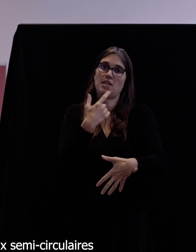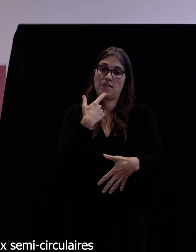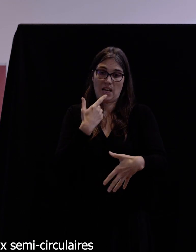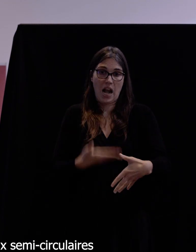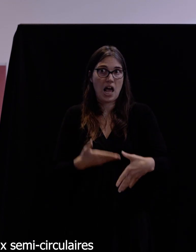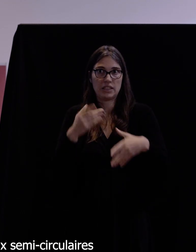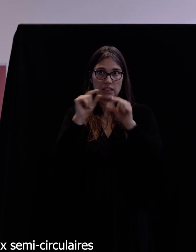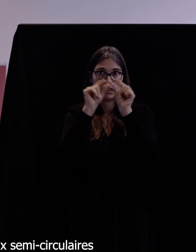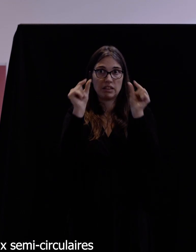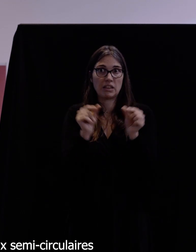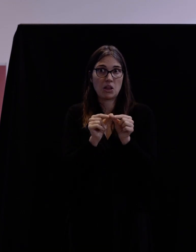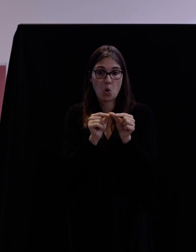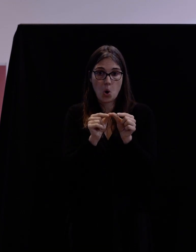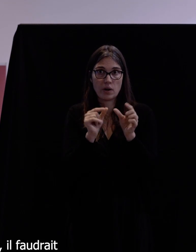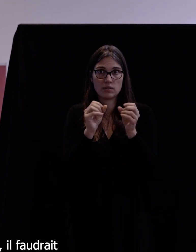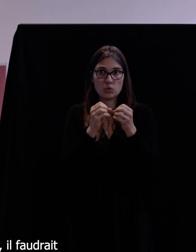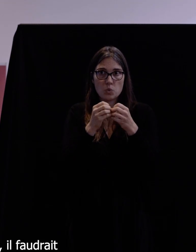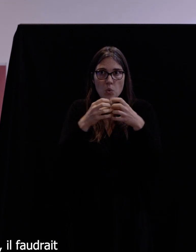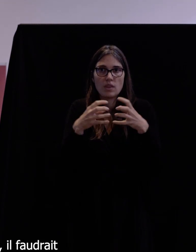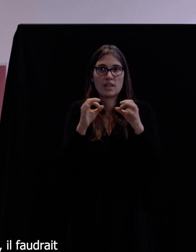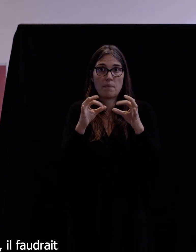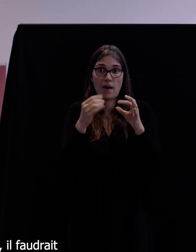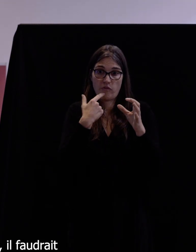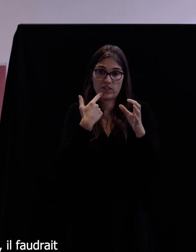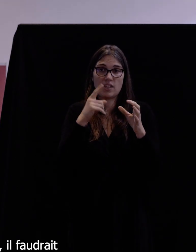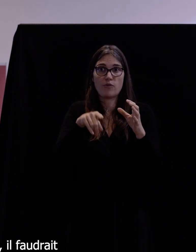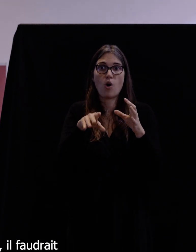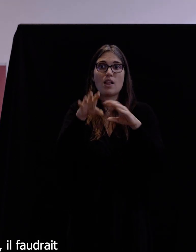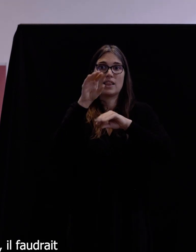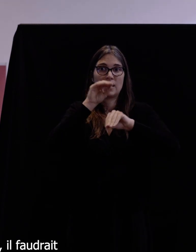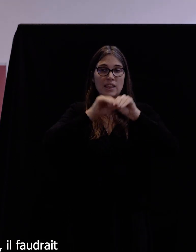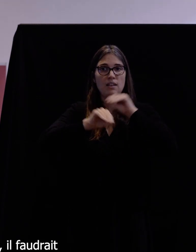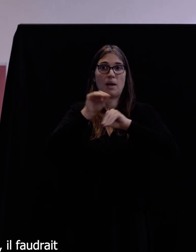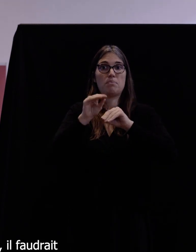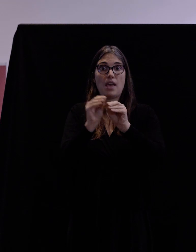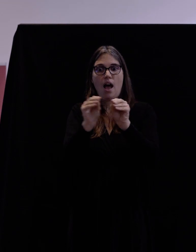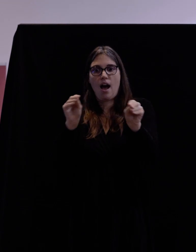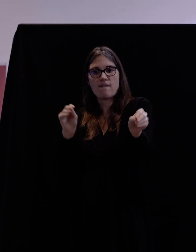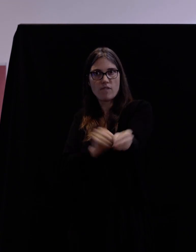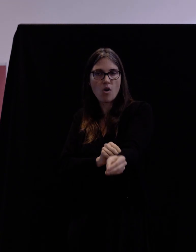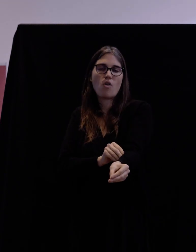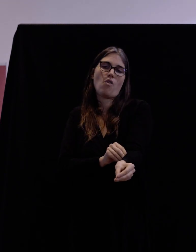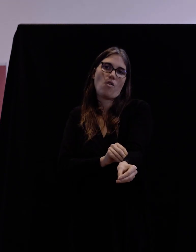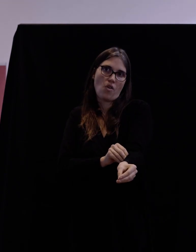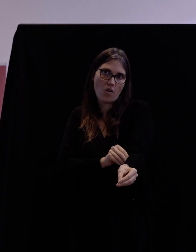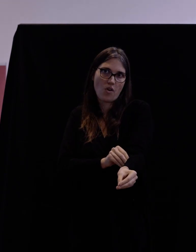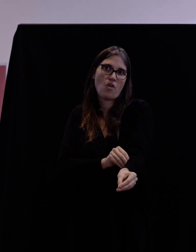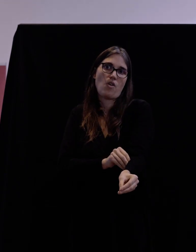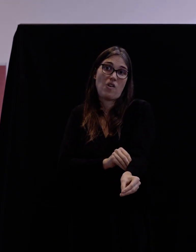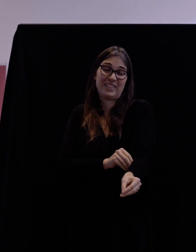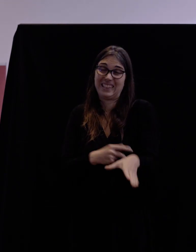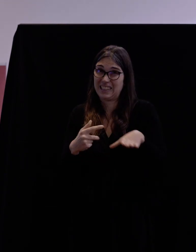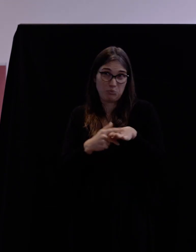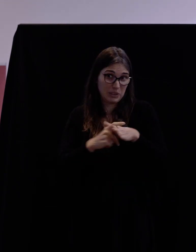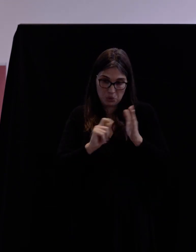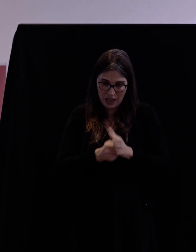canaux semi-circulaires qui se forment. Donc en effet, il faudrait une thérapie génique qui arrive très au début